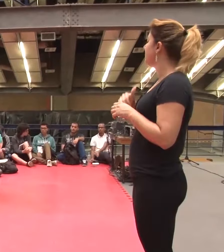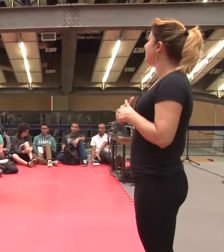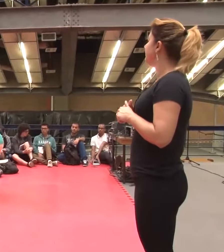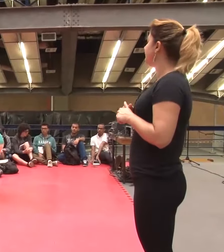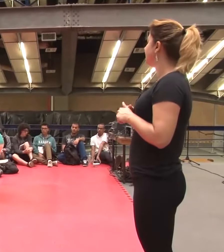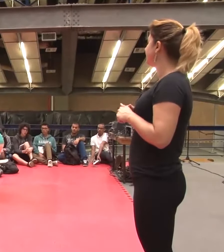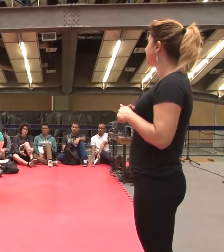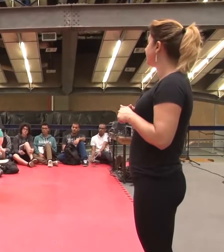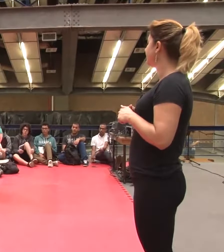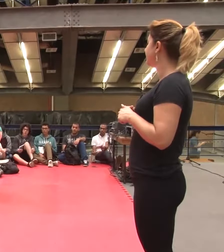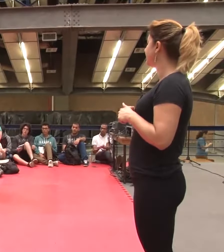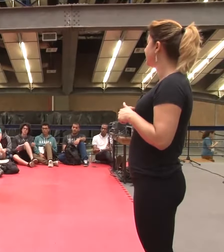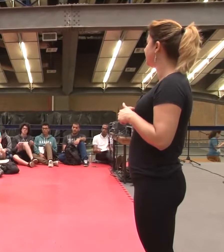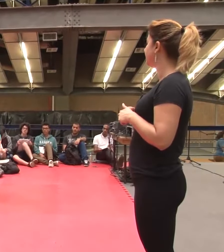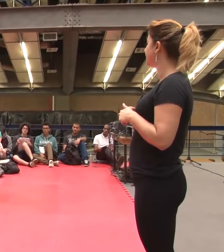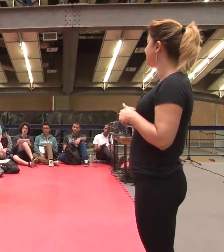Eu posso usar?